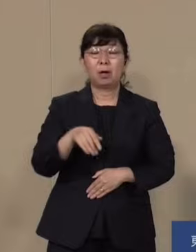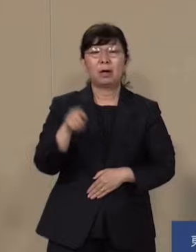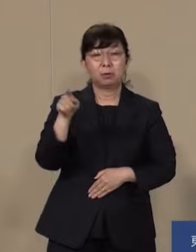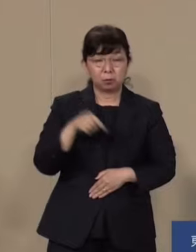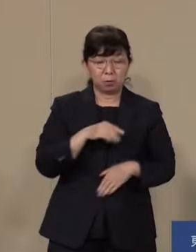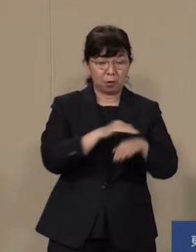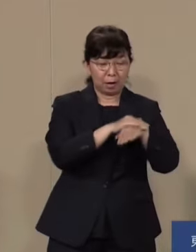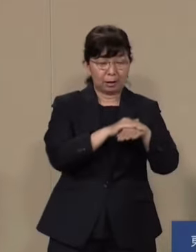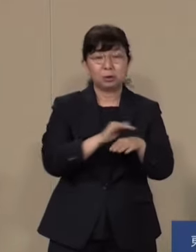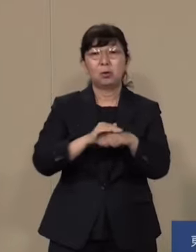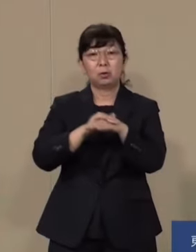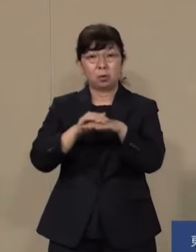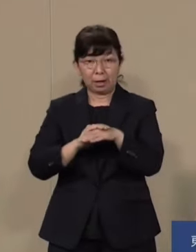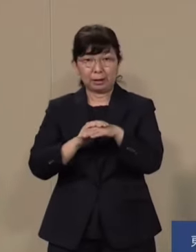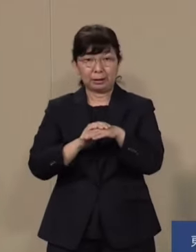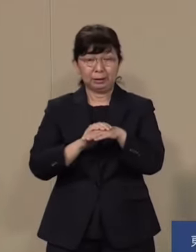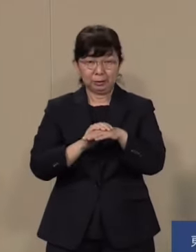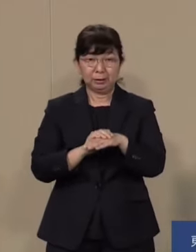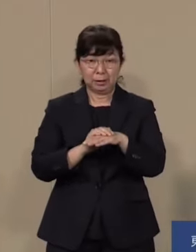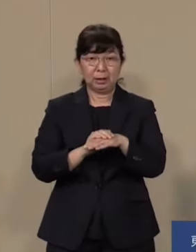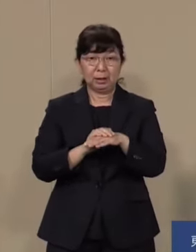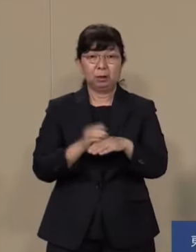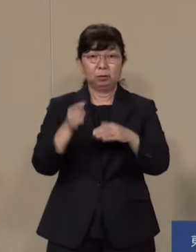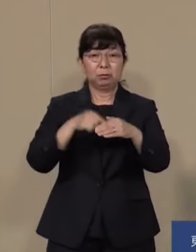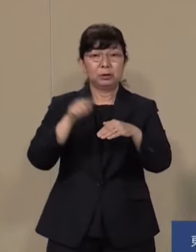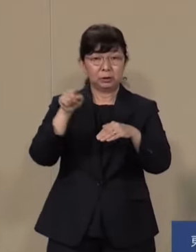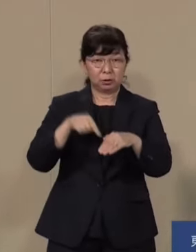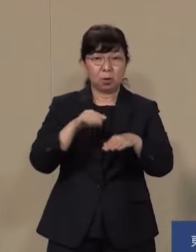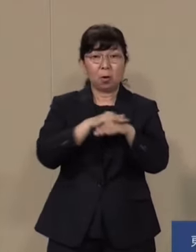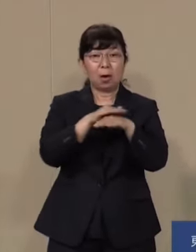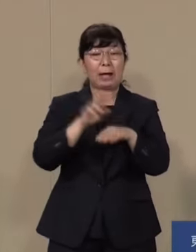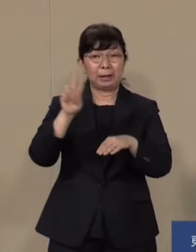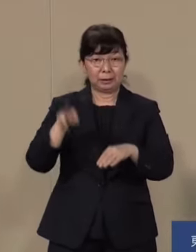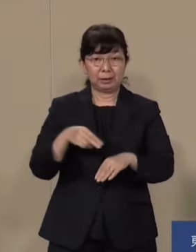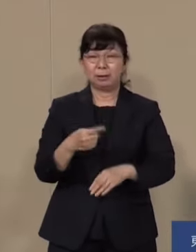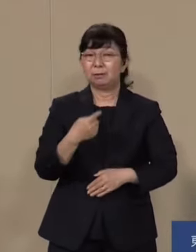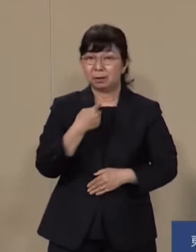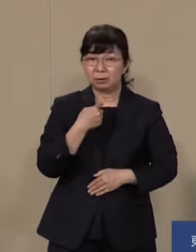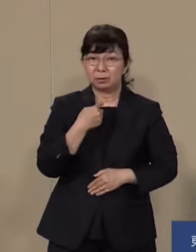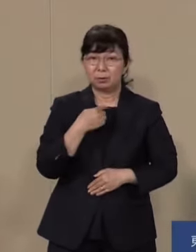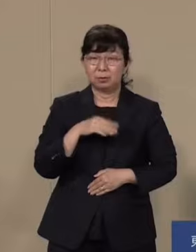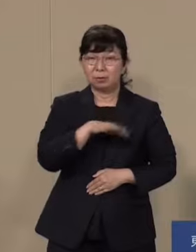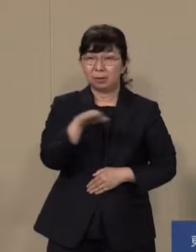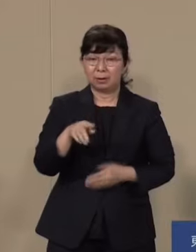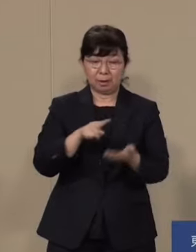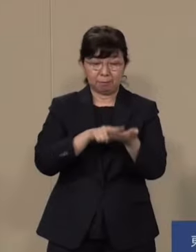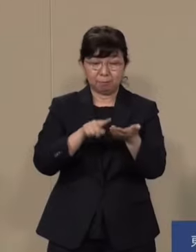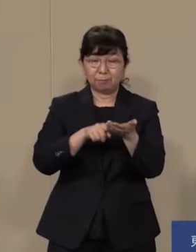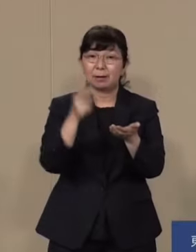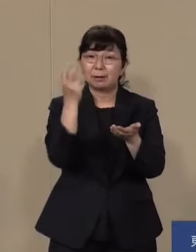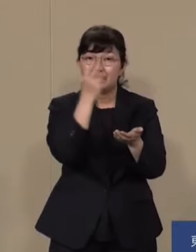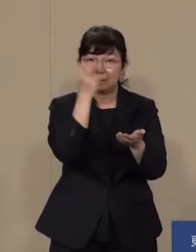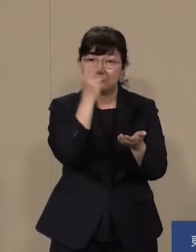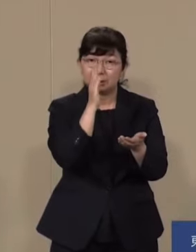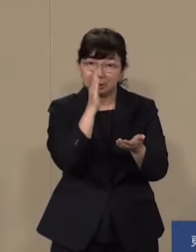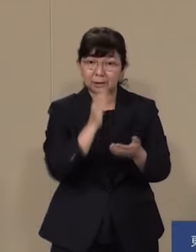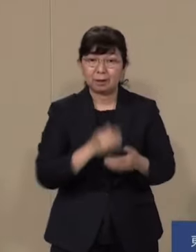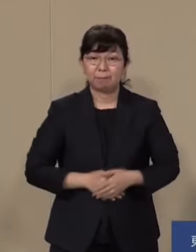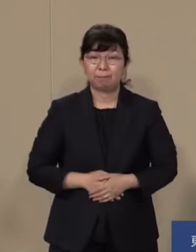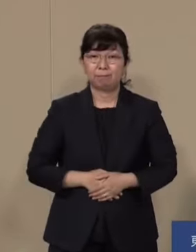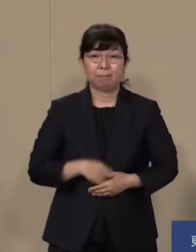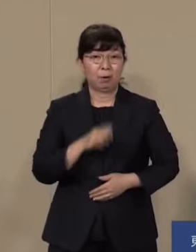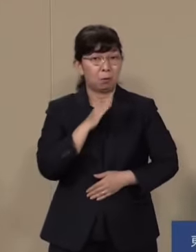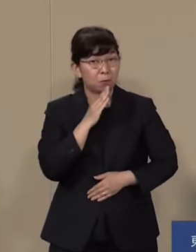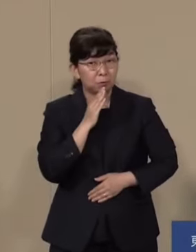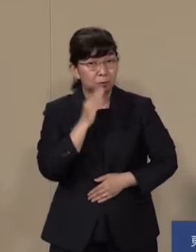愛情の愛に悟って書いてうちのありですみんな検索してね